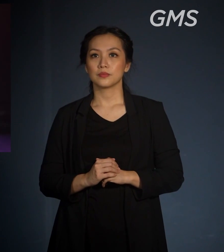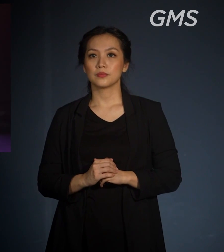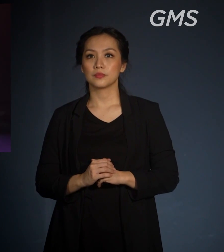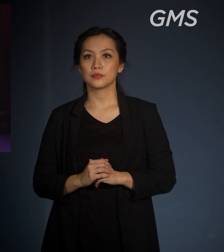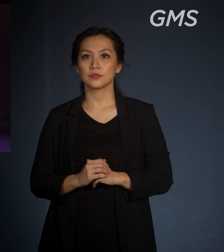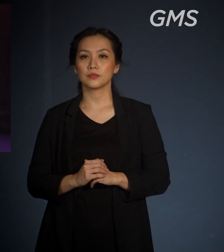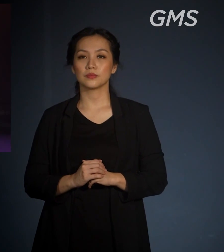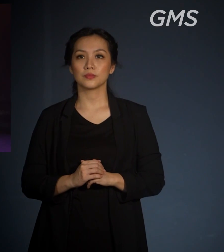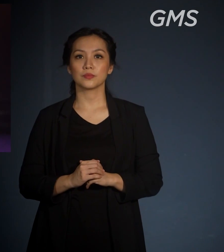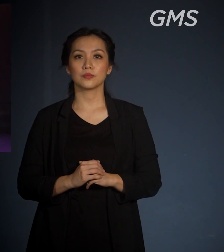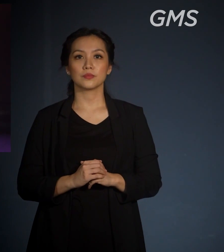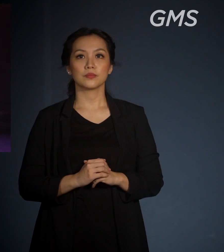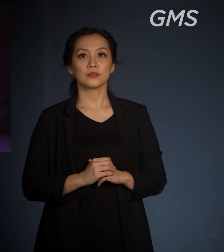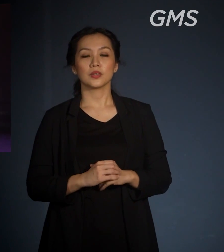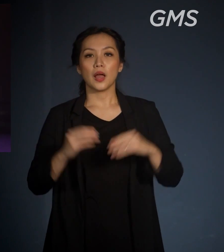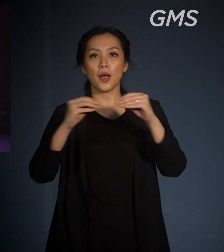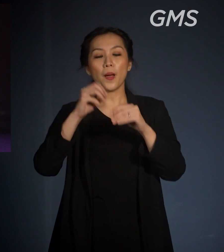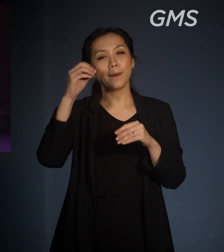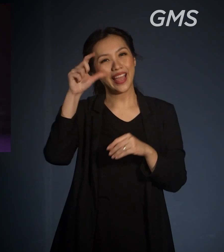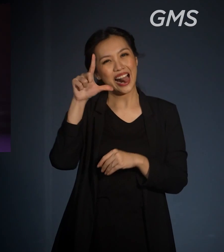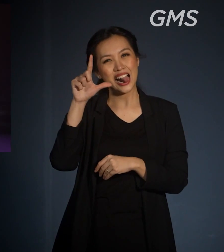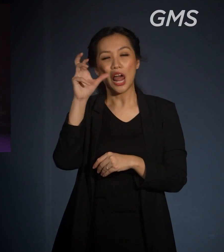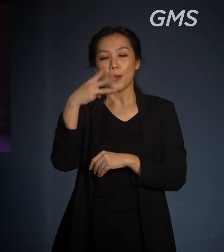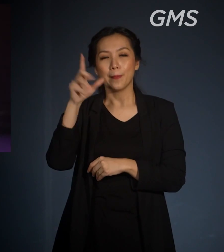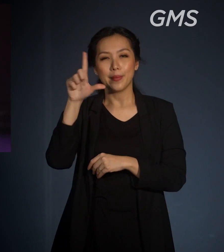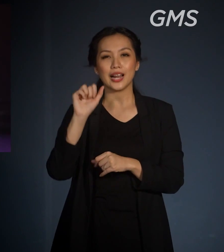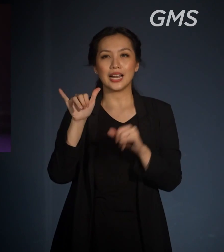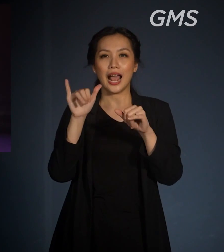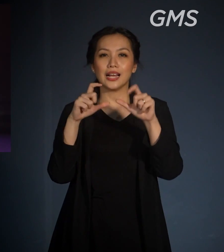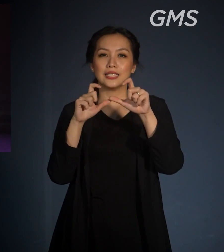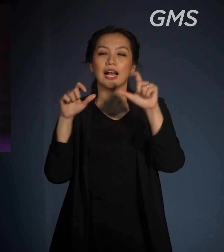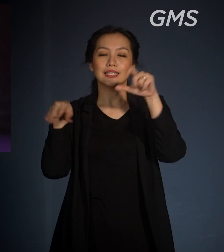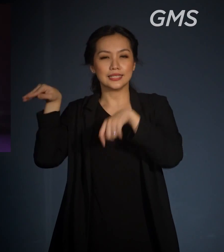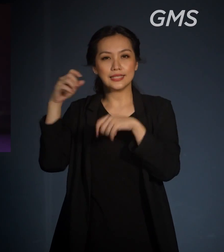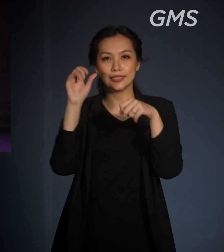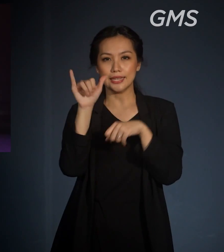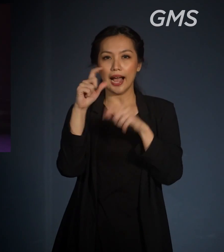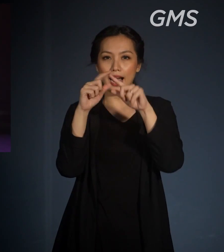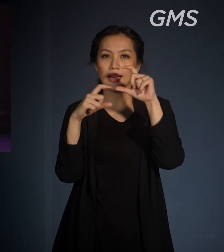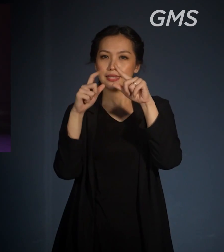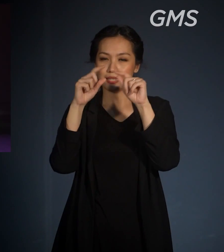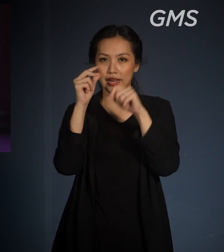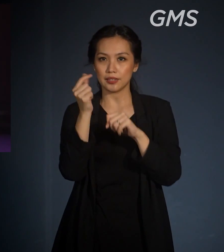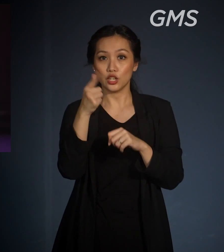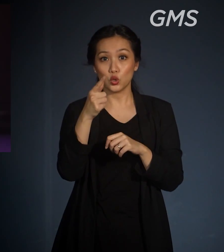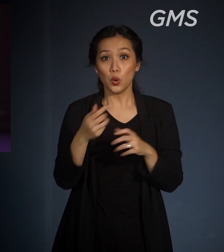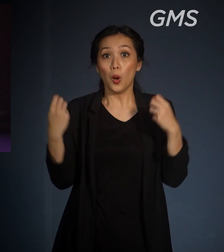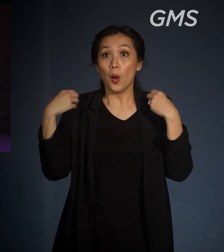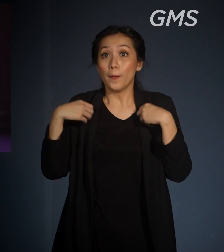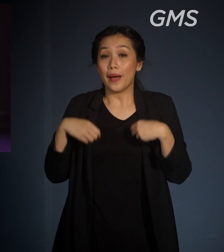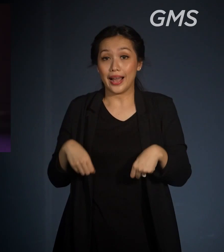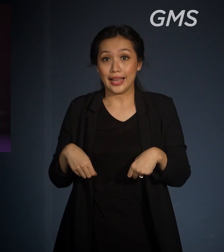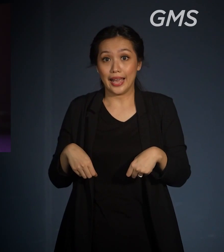Belsyazar ini bikin pesta, minum-minuman, pakai peralatan bait